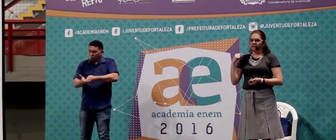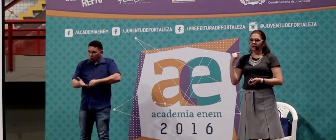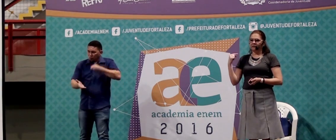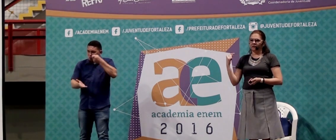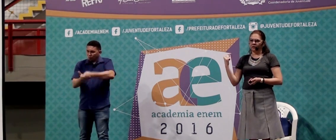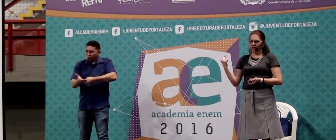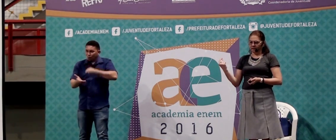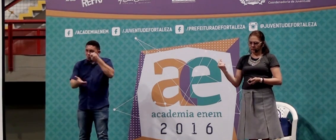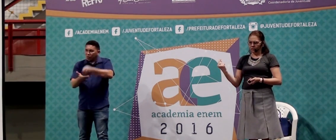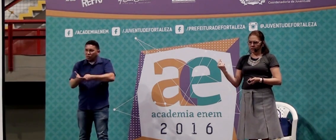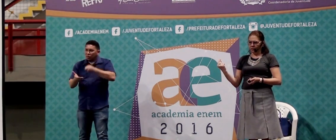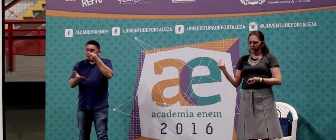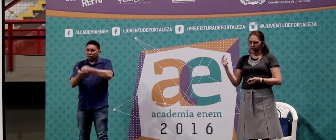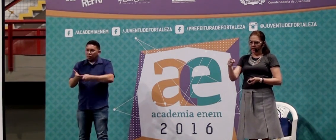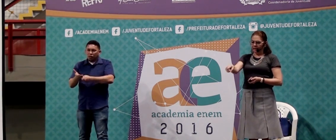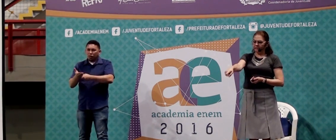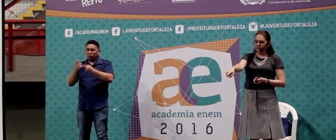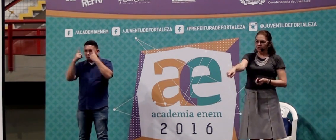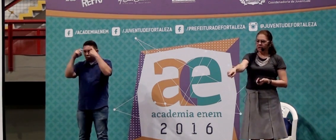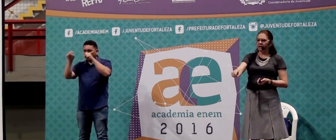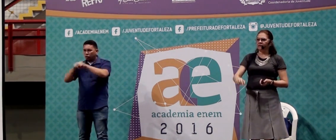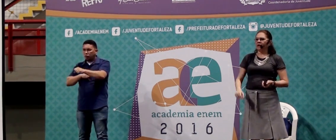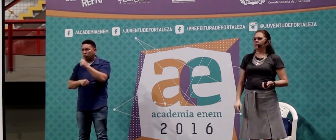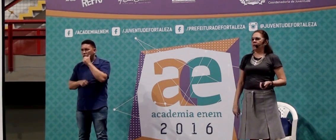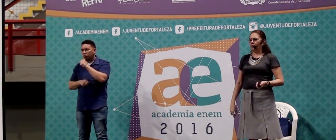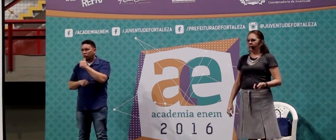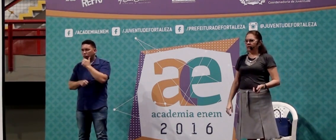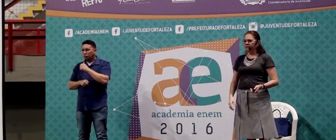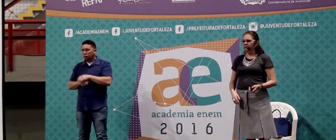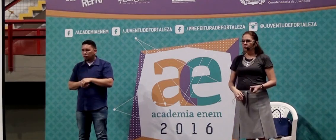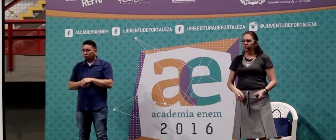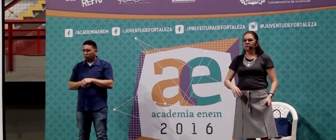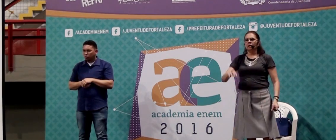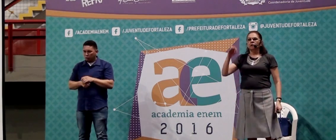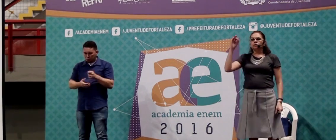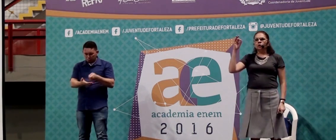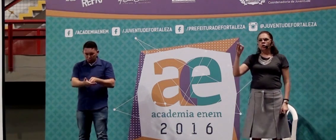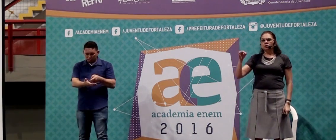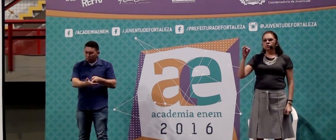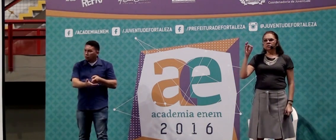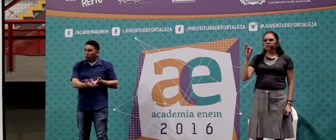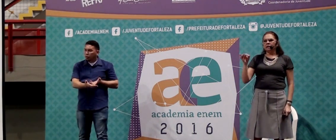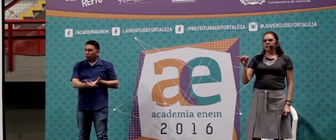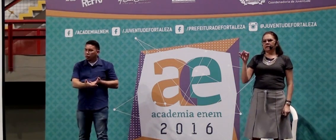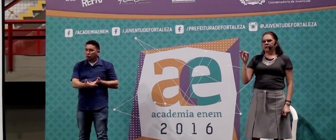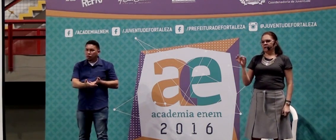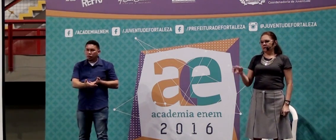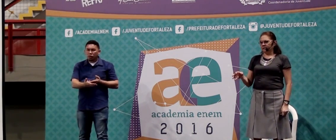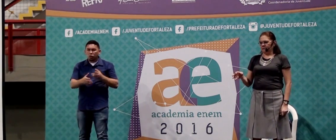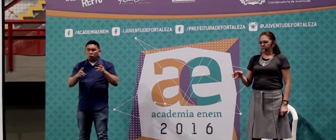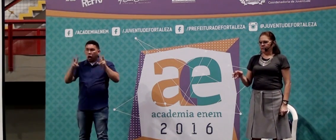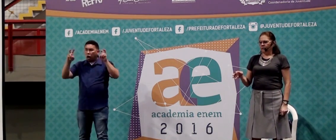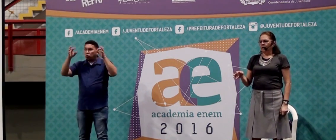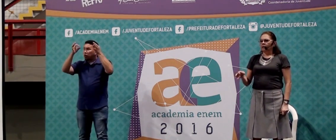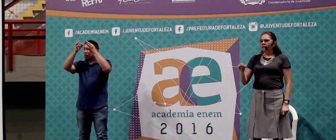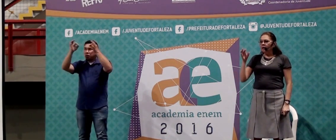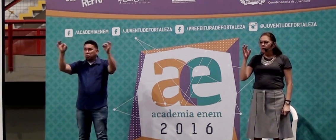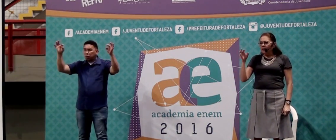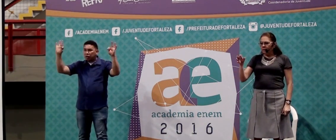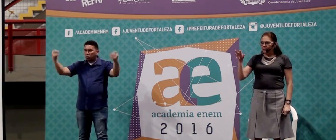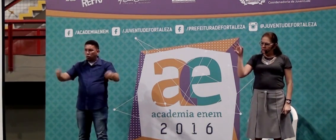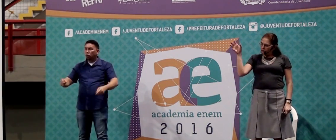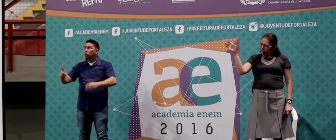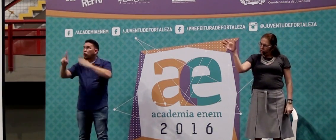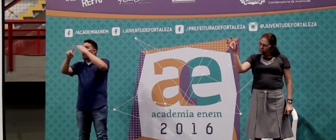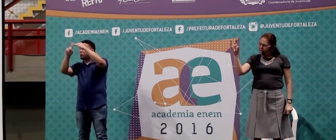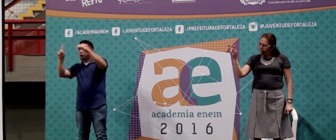persistência da violência contra a mulher. Essa dica vai para a competência 2. Todo tema da redação não